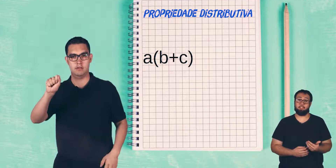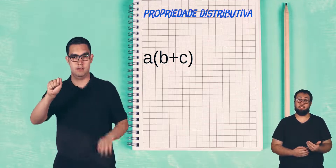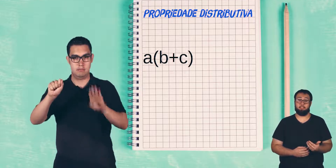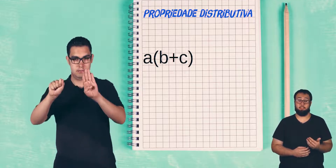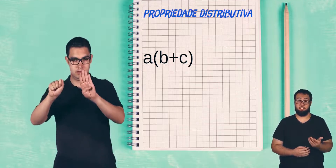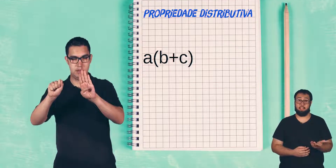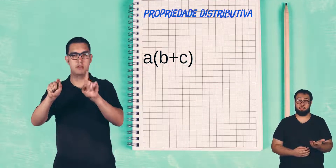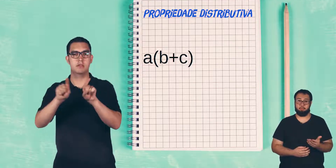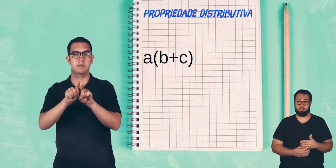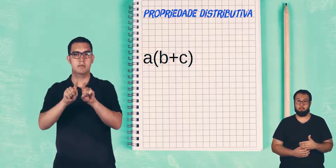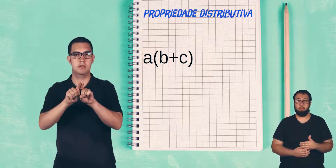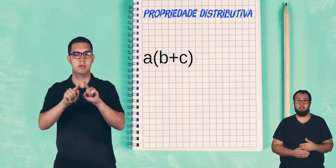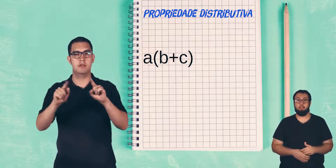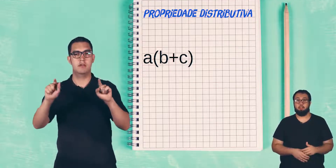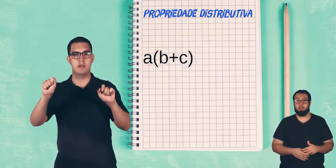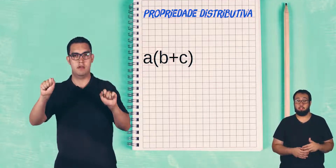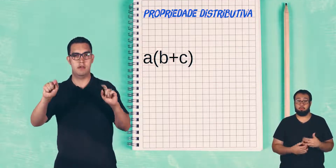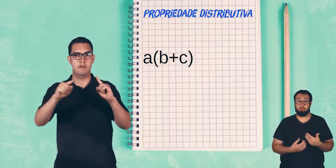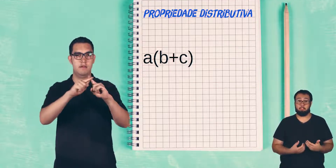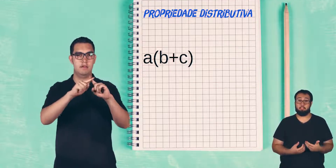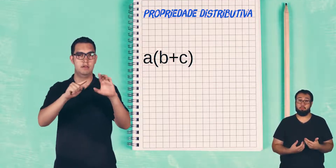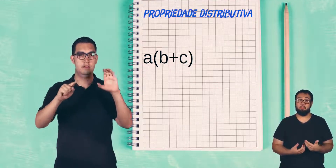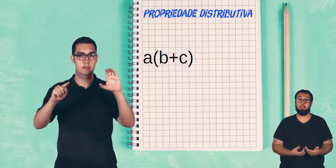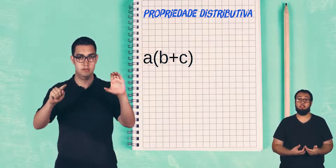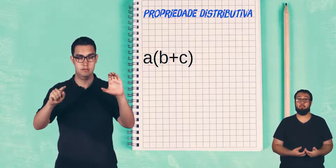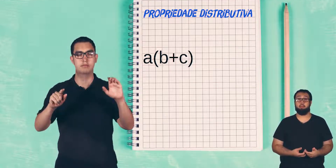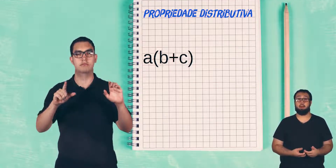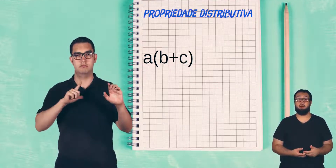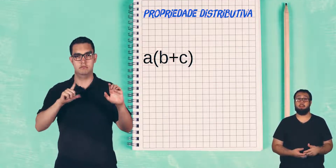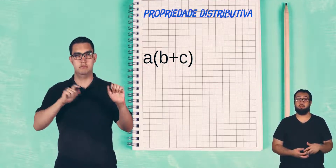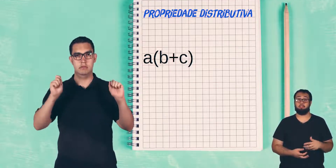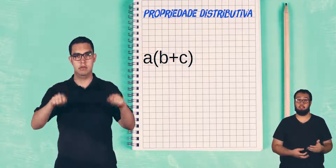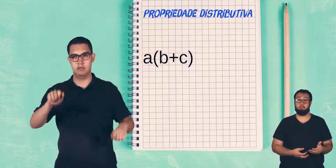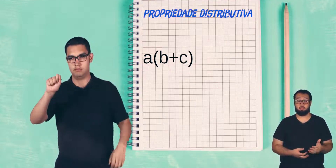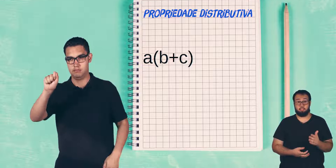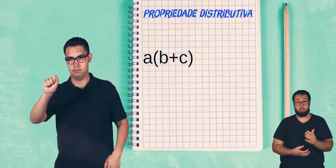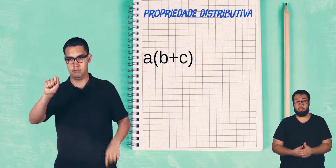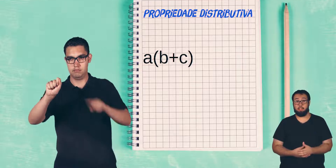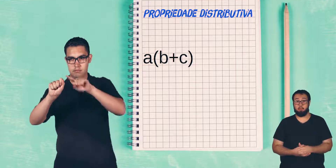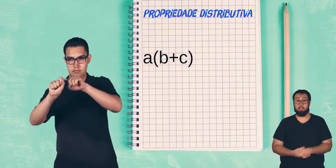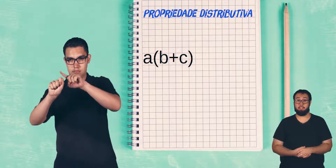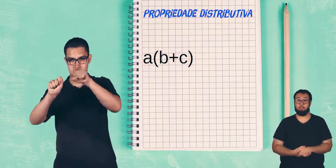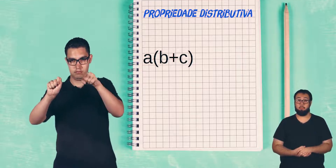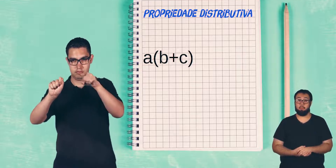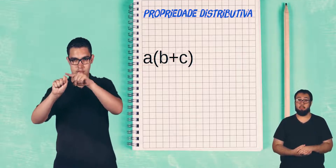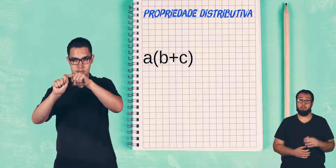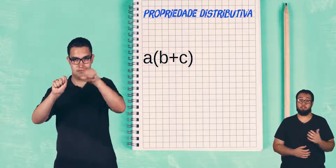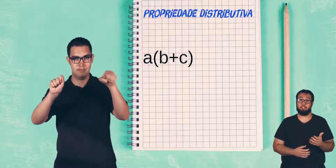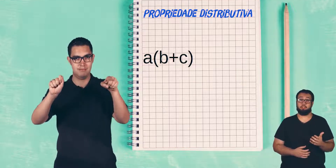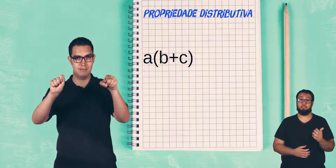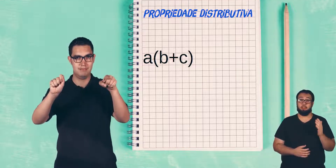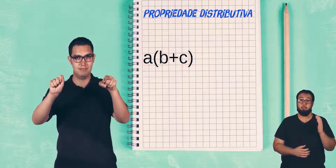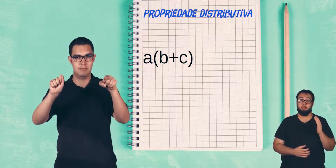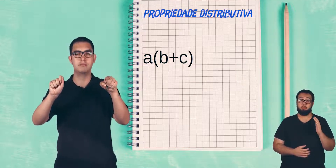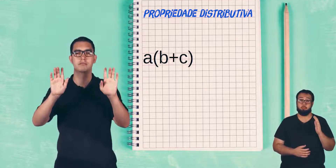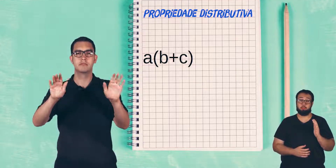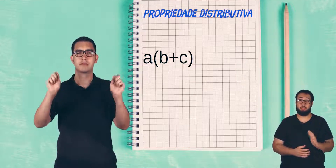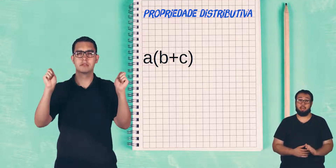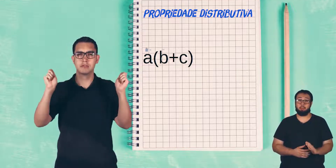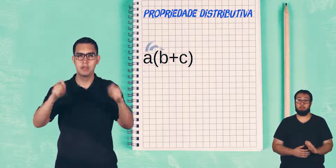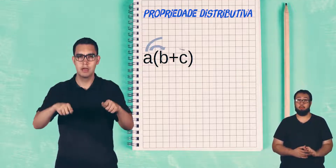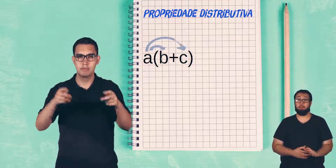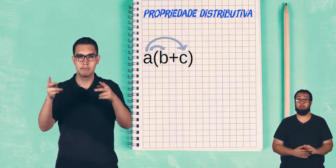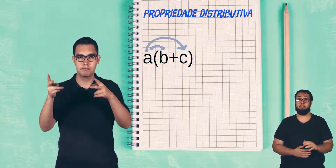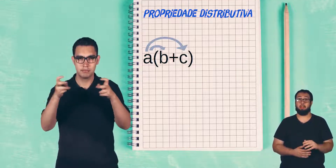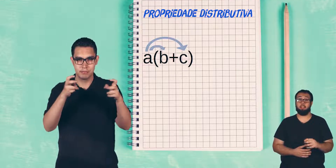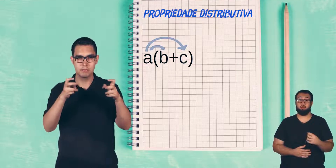operando entre si, nesse caso uma soma, nós podemos distribuir o número A entre os termos e manter a operação. Ou seja, podemos